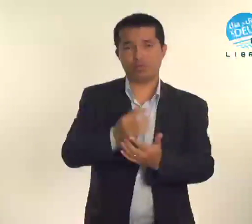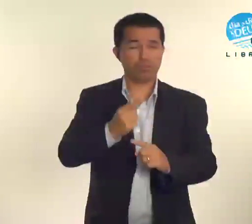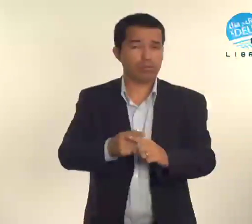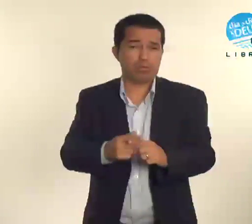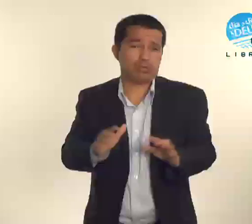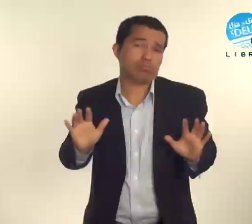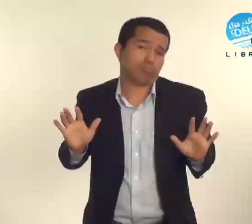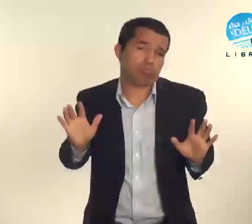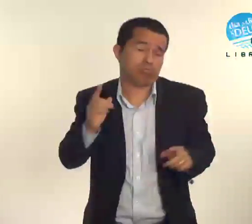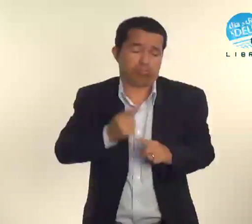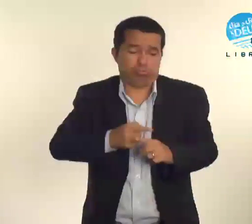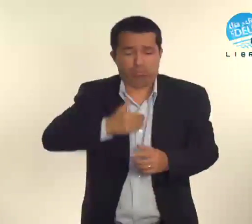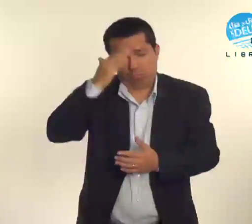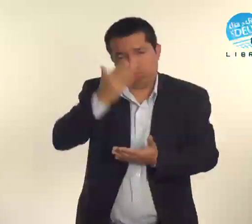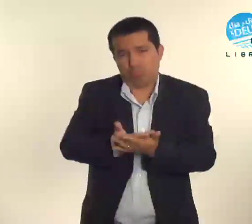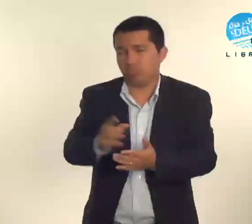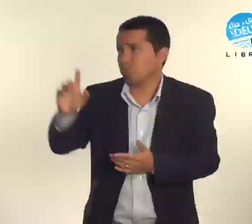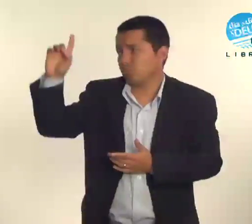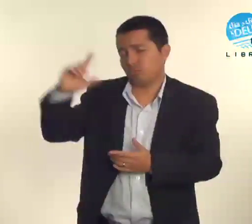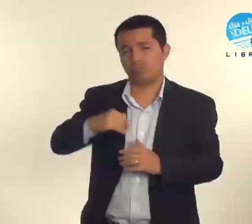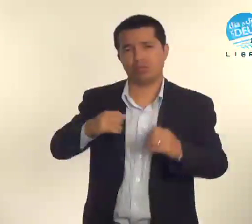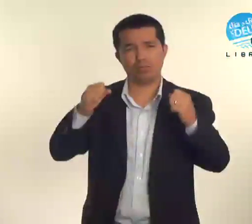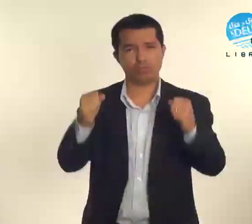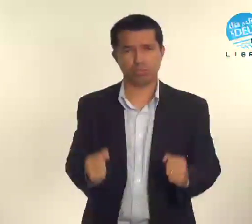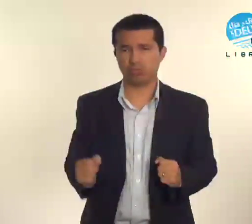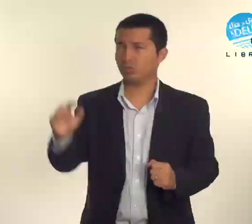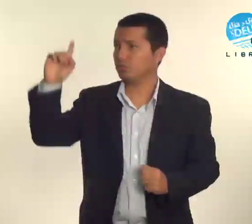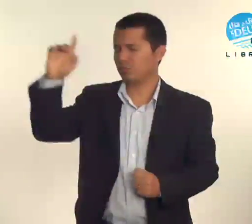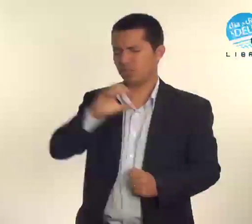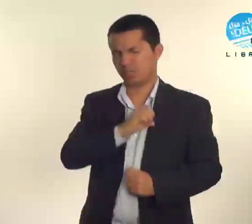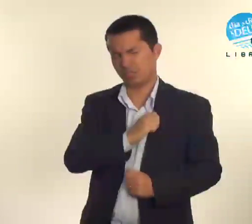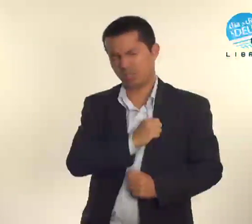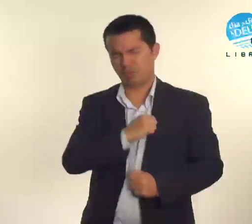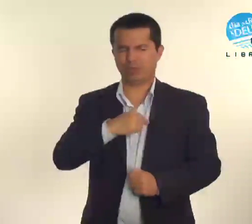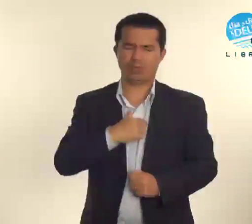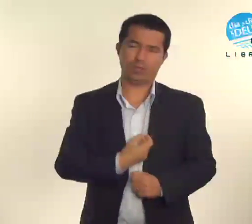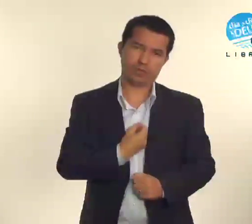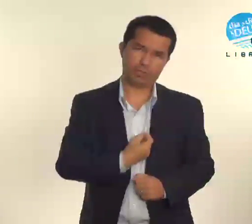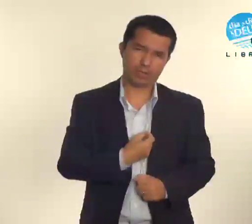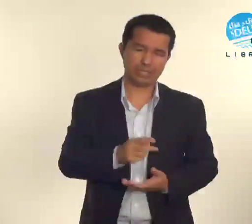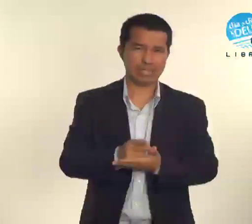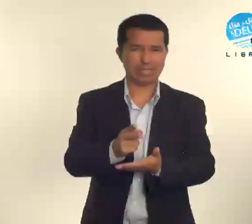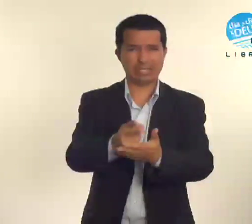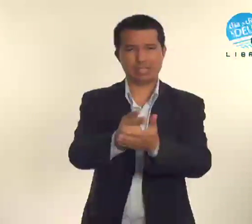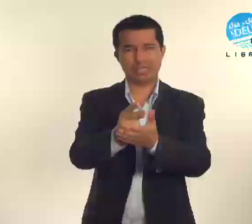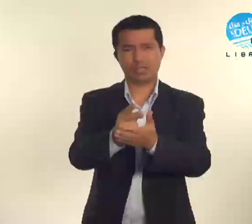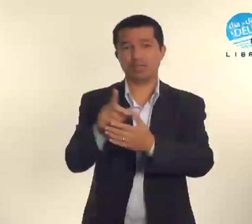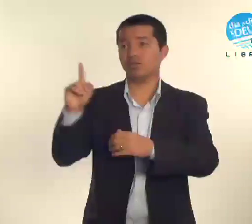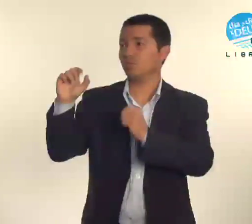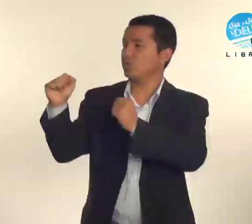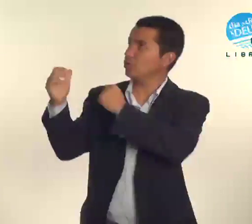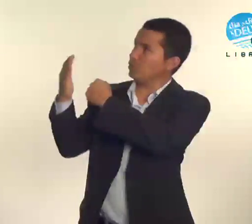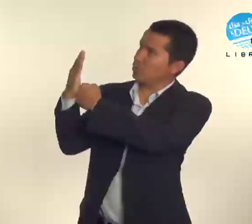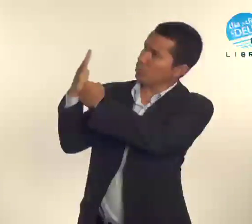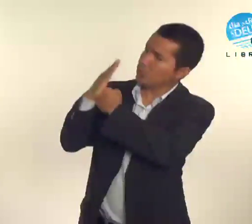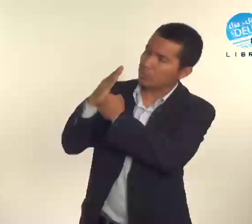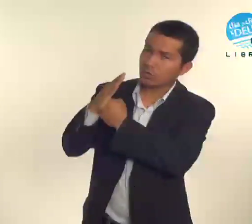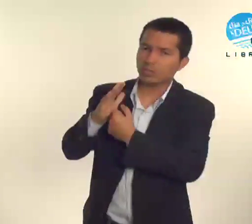que crer que Deus é poderoso, que Ele me ama o suficiente para intervir na